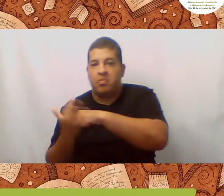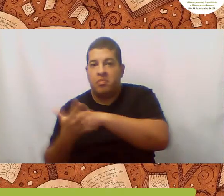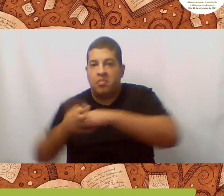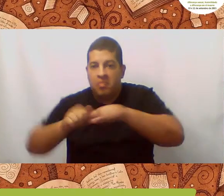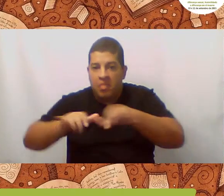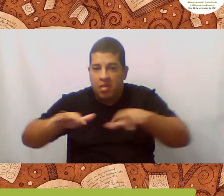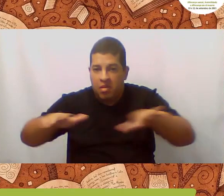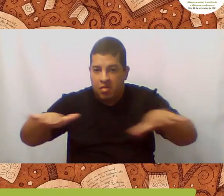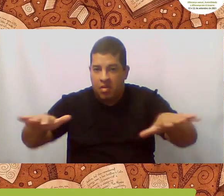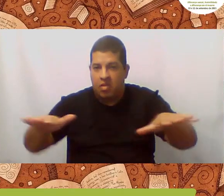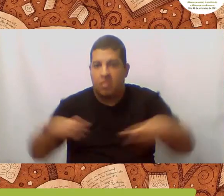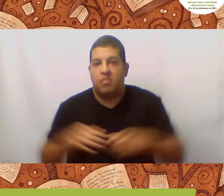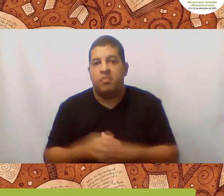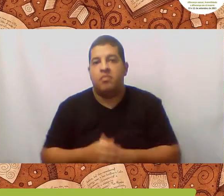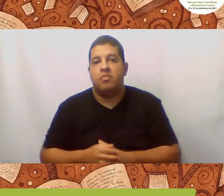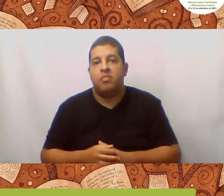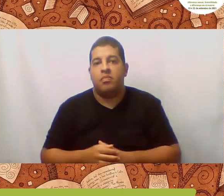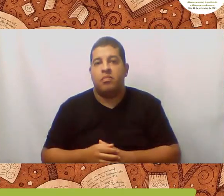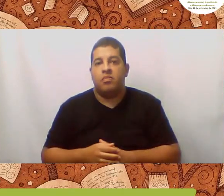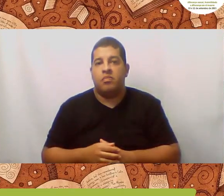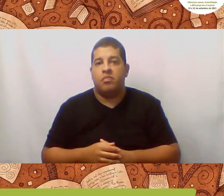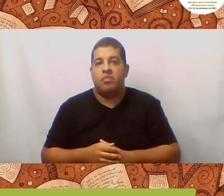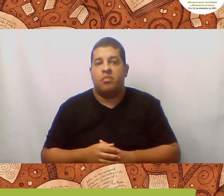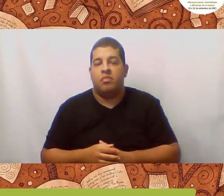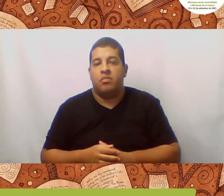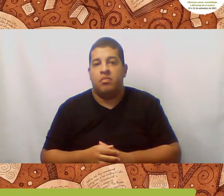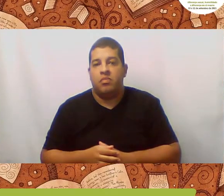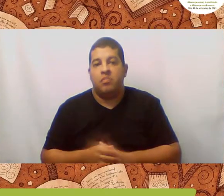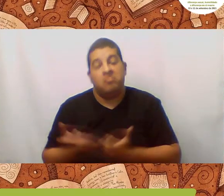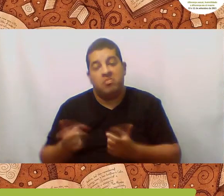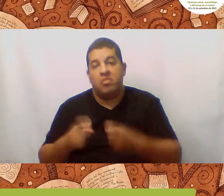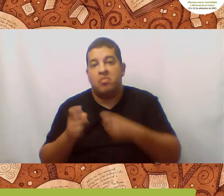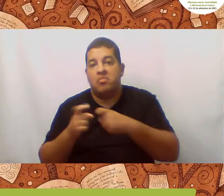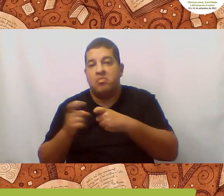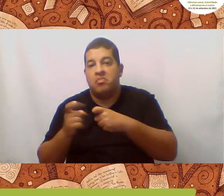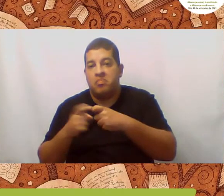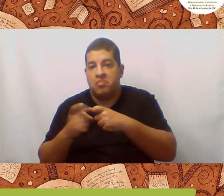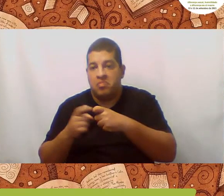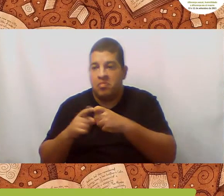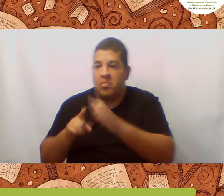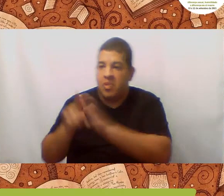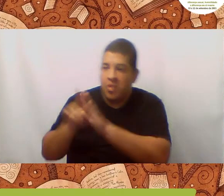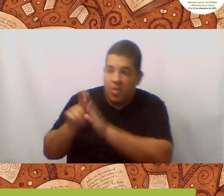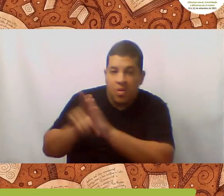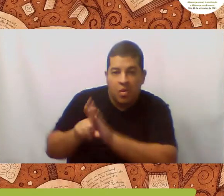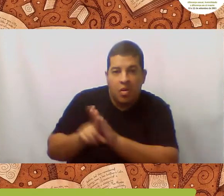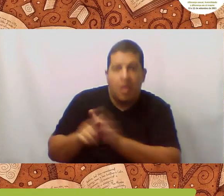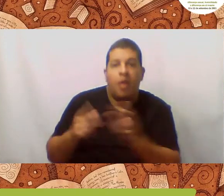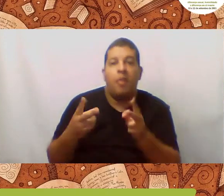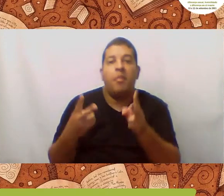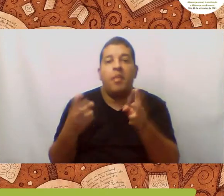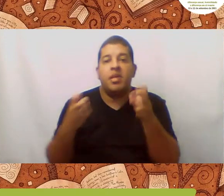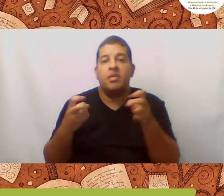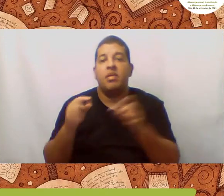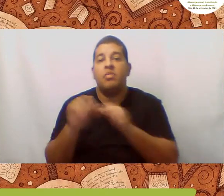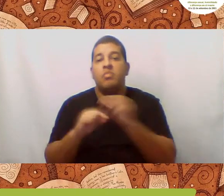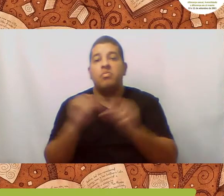a consequência disso, do ponto de vista estritamente clínico, é o aumento, né,